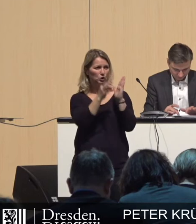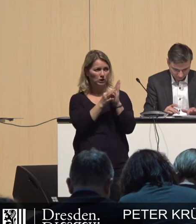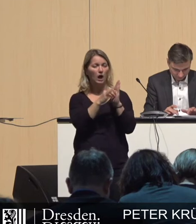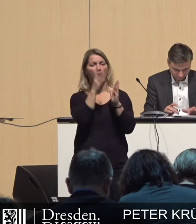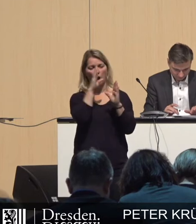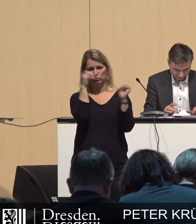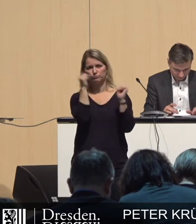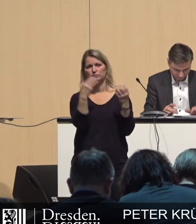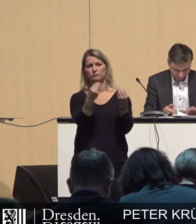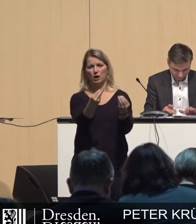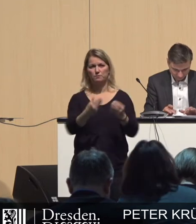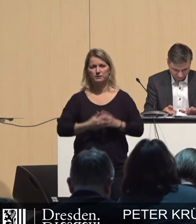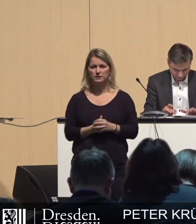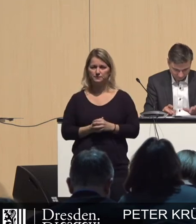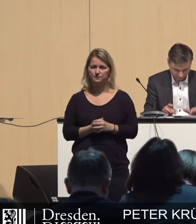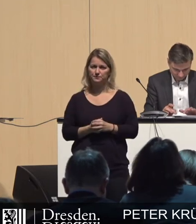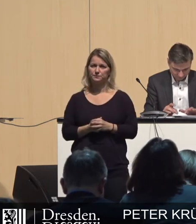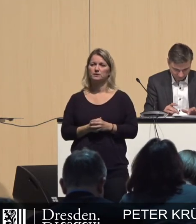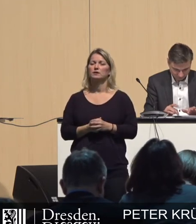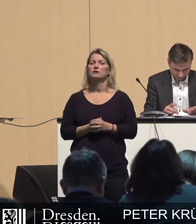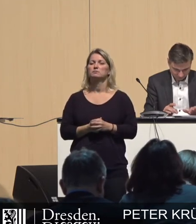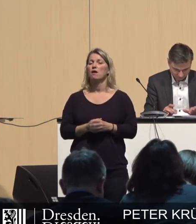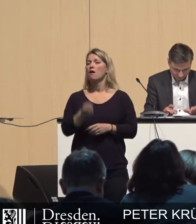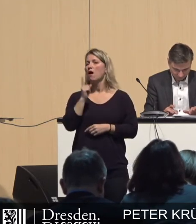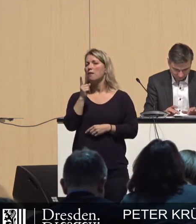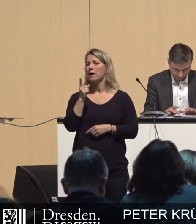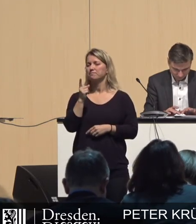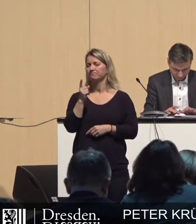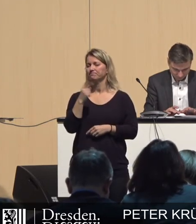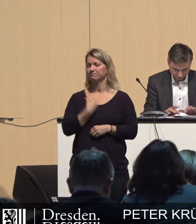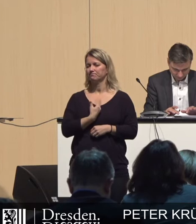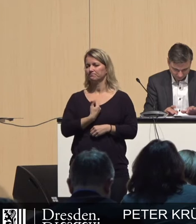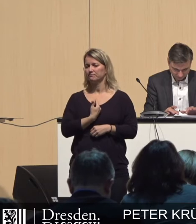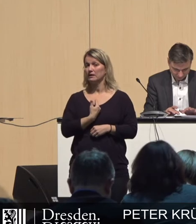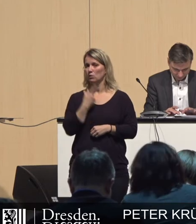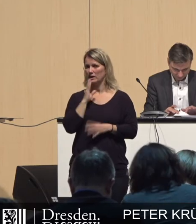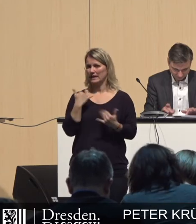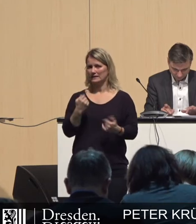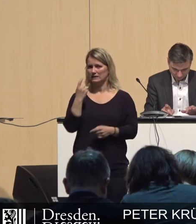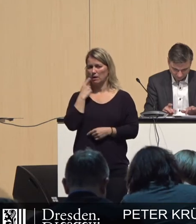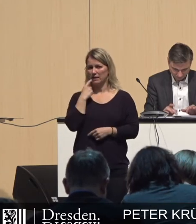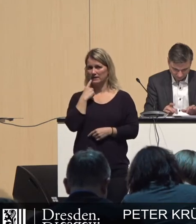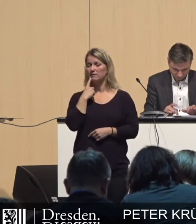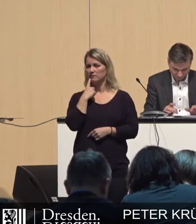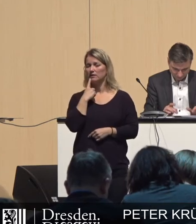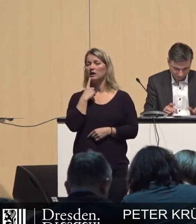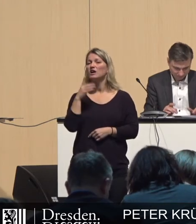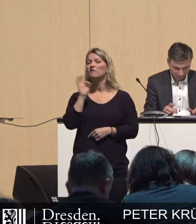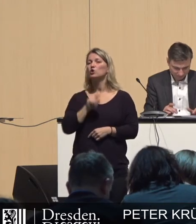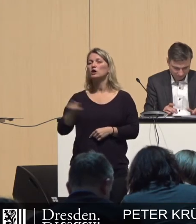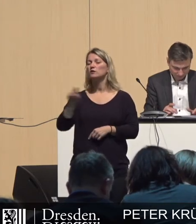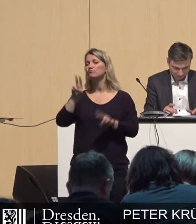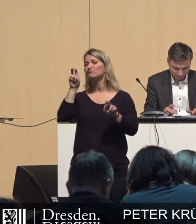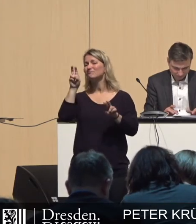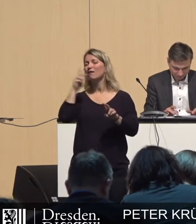geben. Besonders skeptisch, aber ablehnend stehen wir zum jetzigen Zeitpunkt einer sogenannten Verstetigung